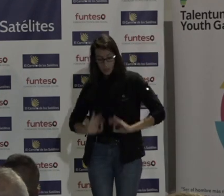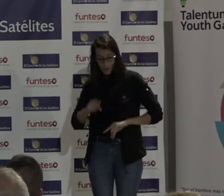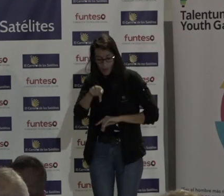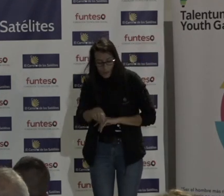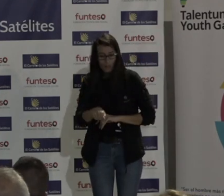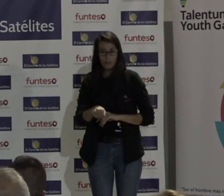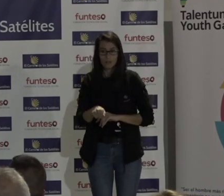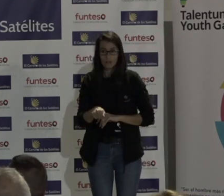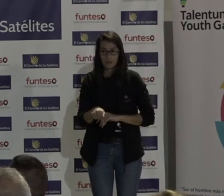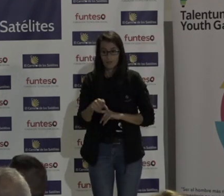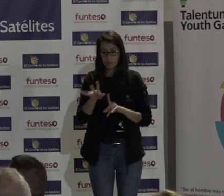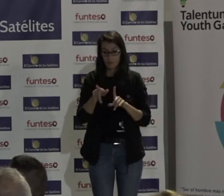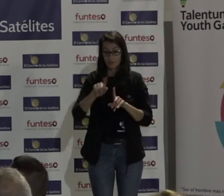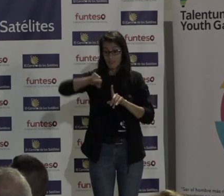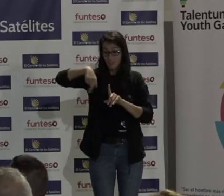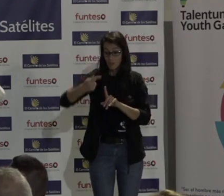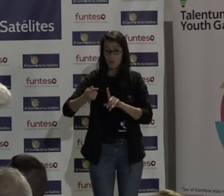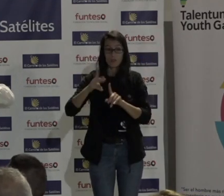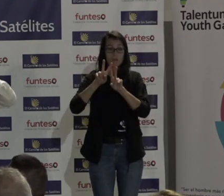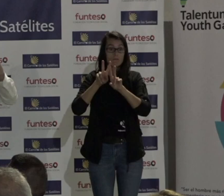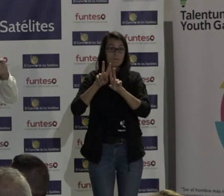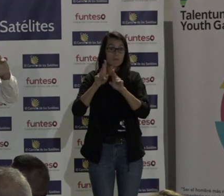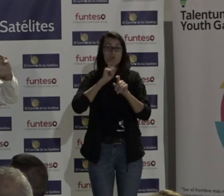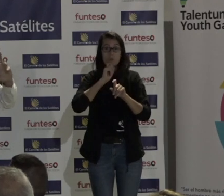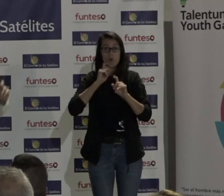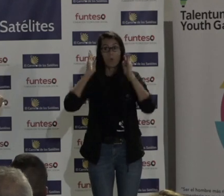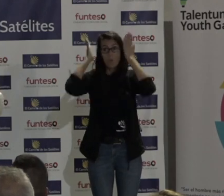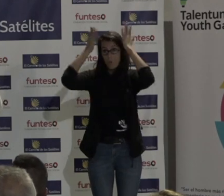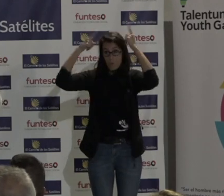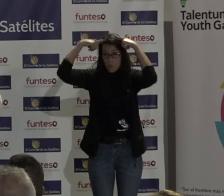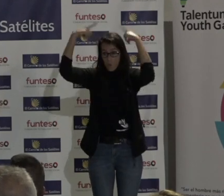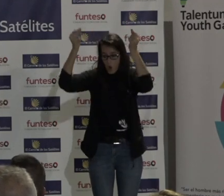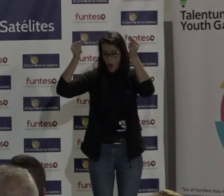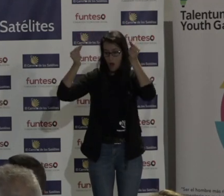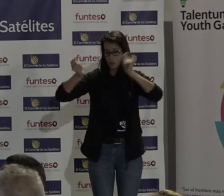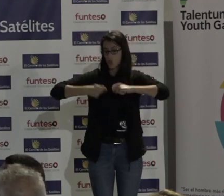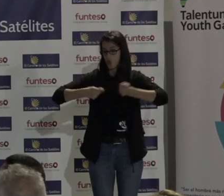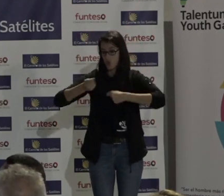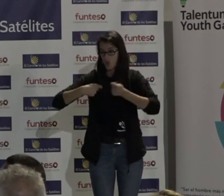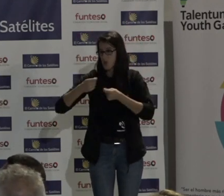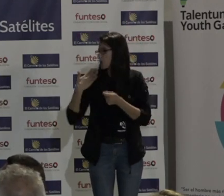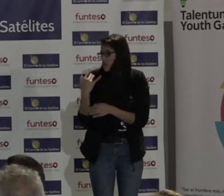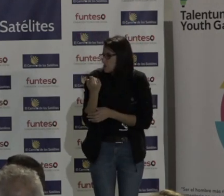Marín, a través del comercio de las mulas, y aún hace poco alguien me habló de cómo esto aún se